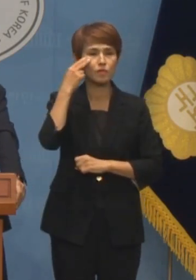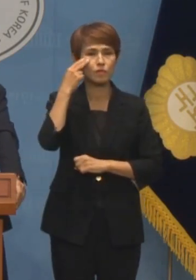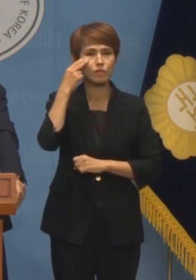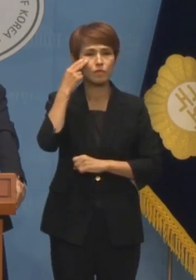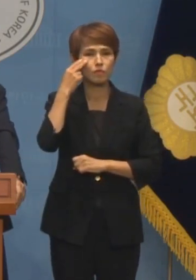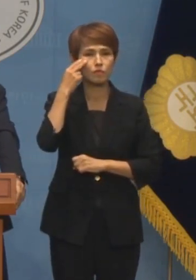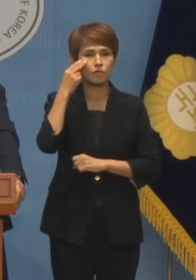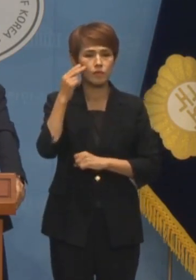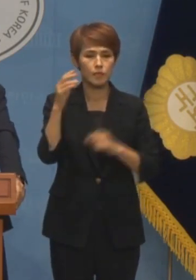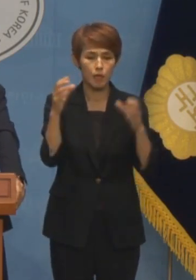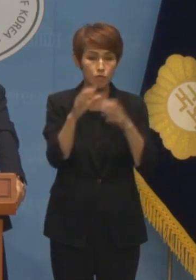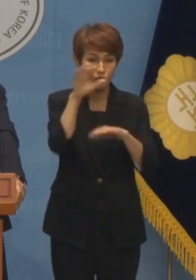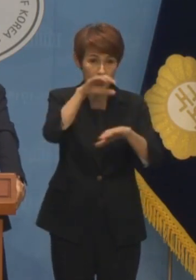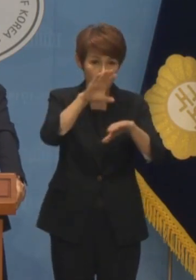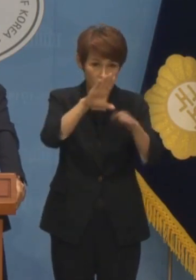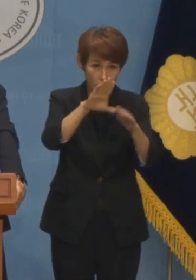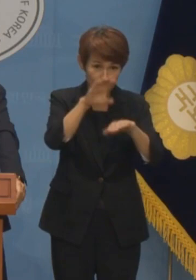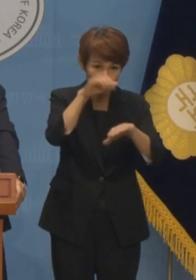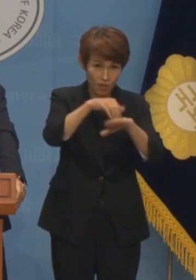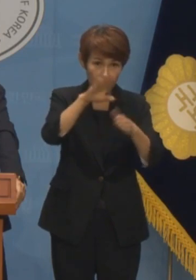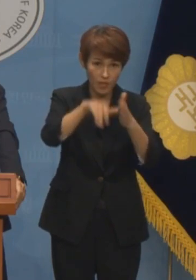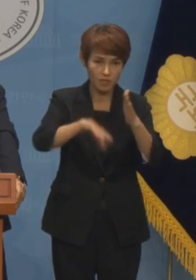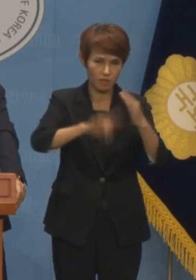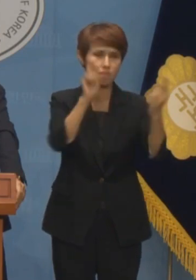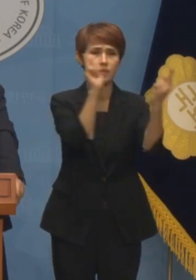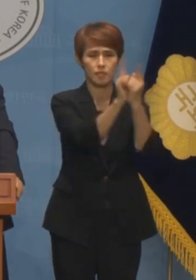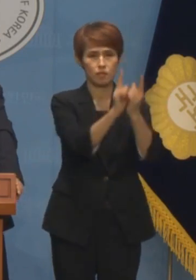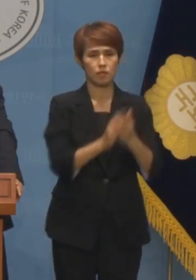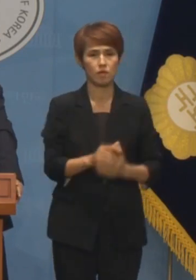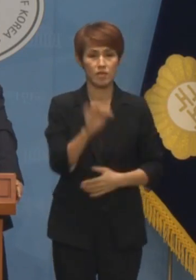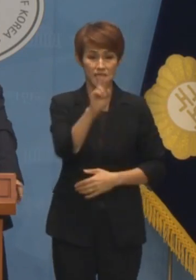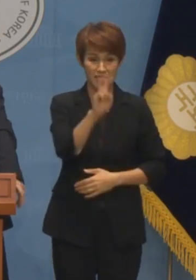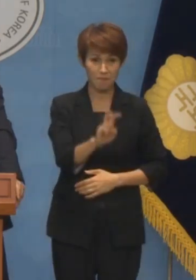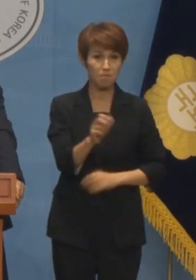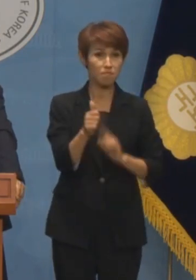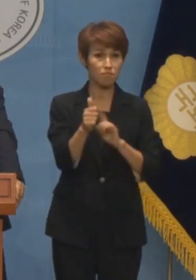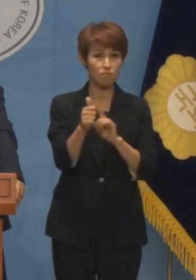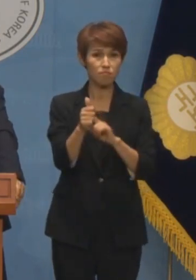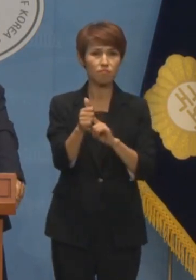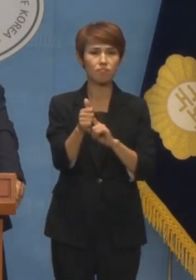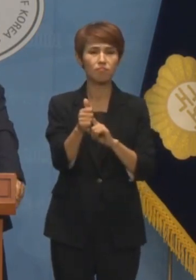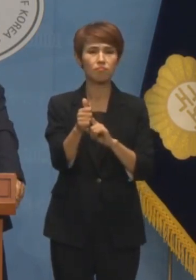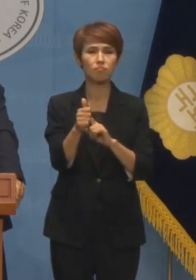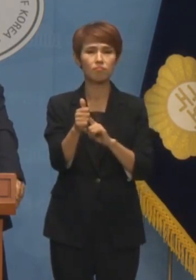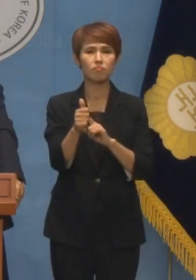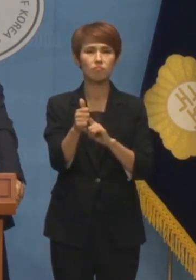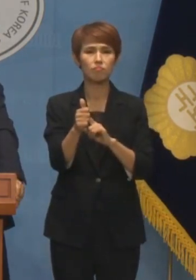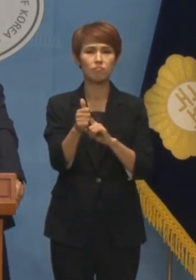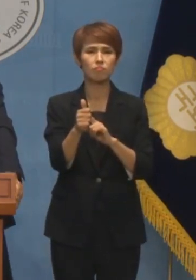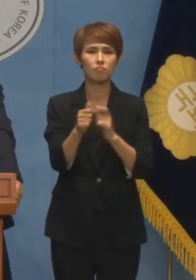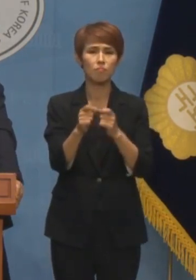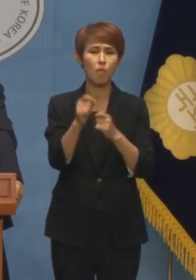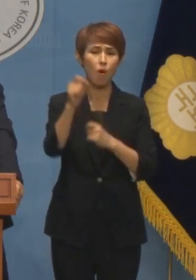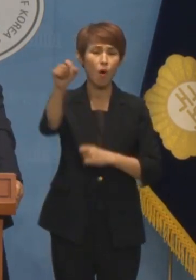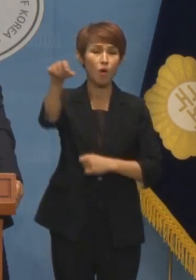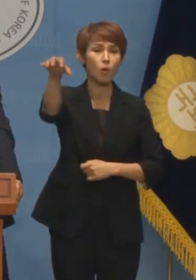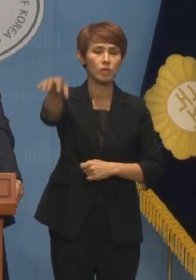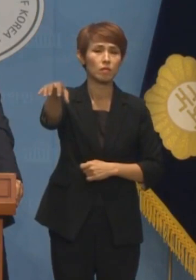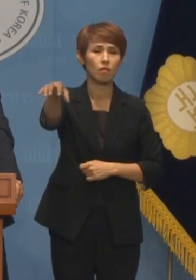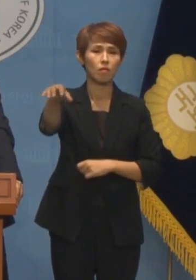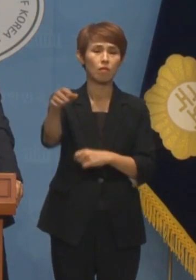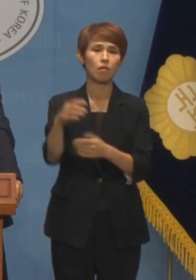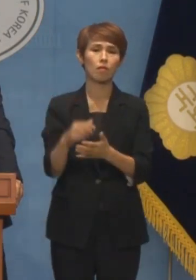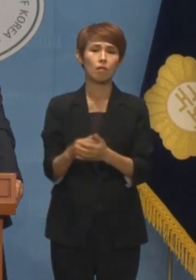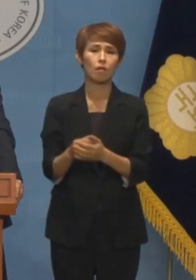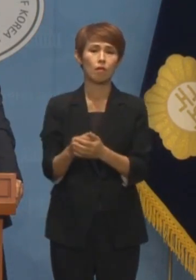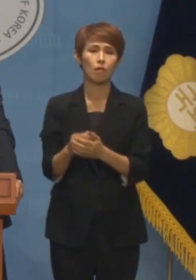한미연합훈련 때 처음 만났습니다. 그때 임성근 사단장은 저기 바다 2km 떨어진 지점에서 독도함에서